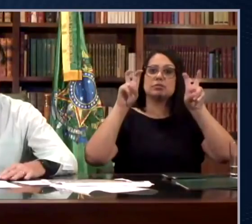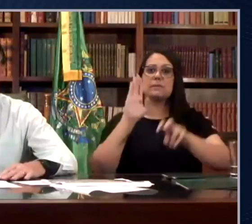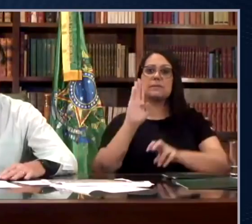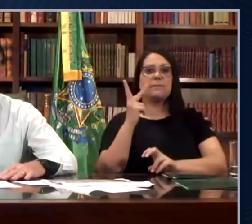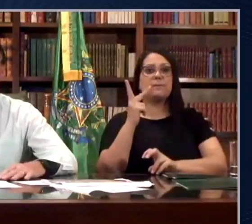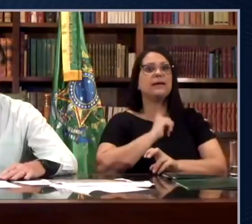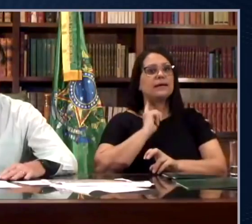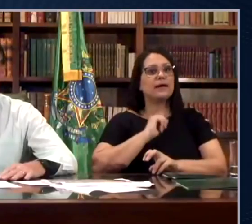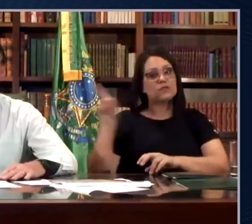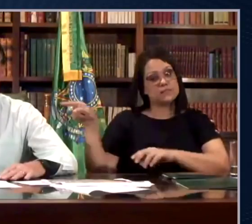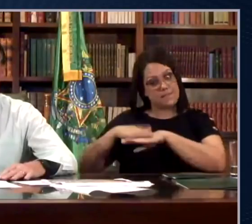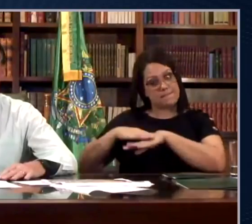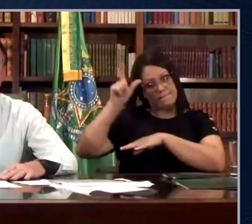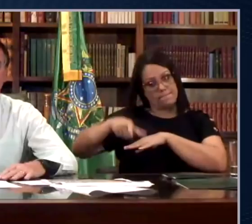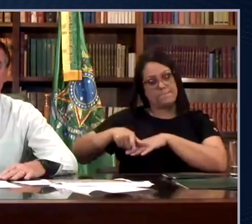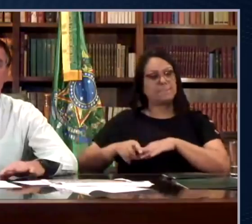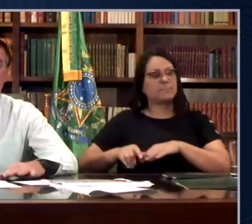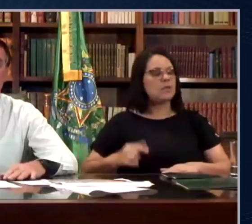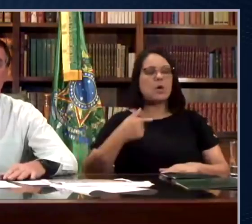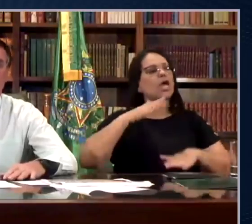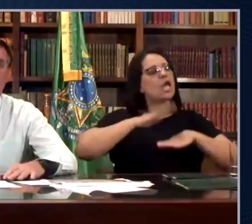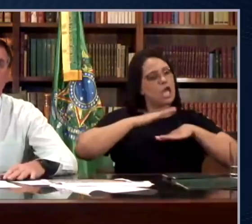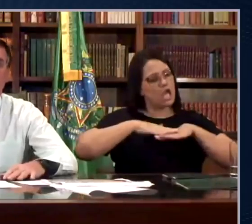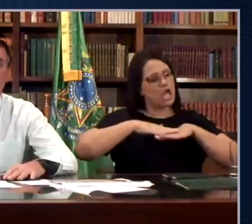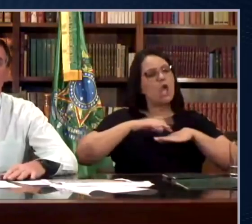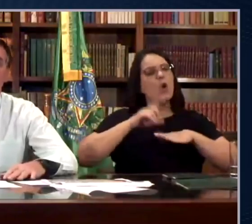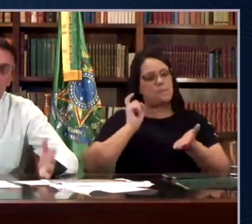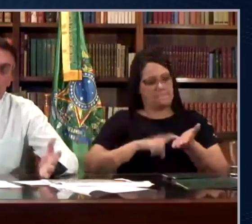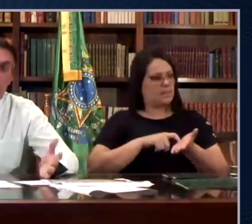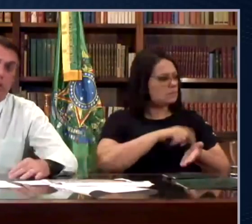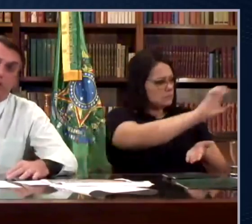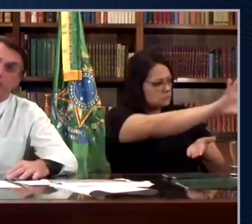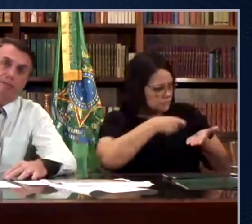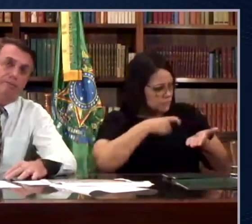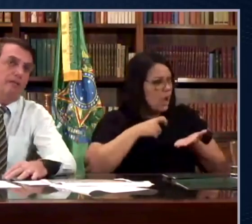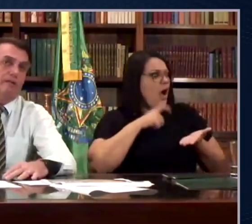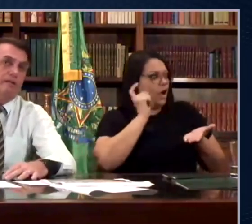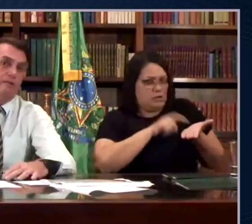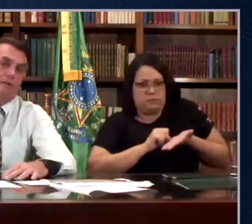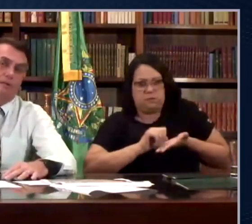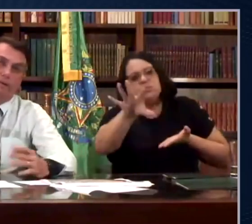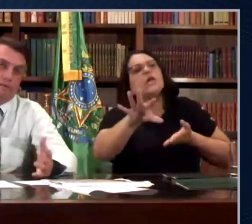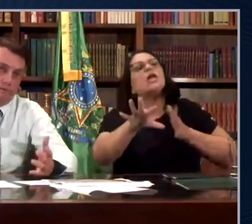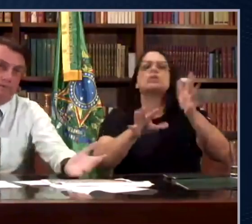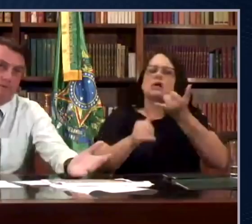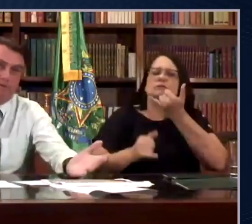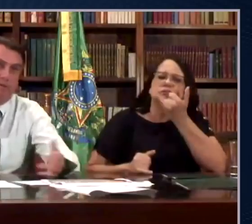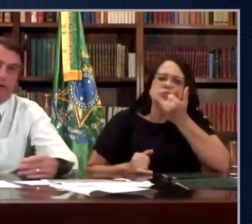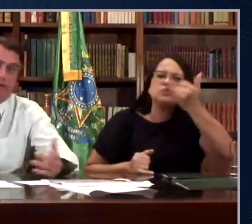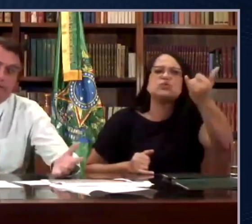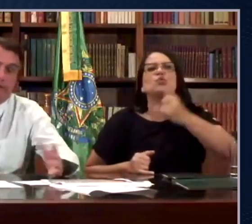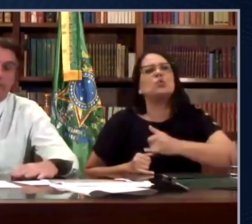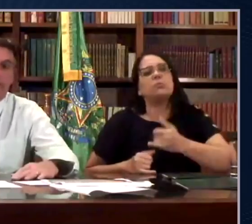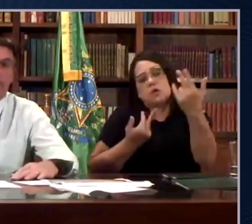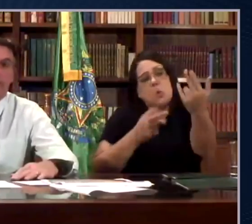que publicou ou foi outra pessoa? Não, foi eu que publiquei, eu já me desculpei. A gente acontece, vocês muitas vezes dão uma